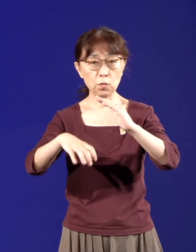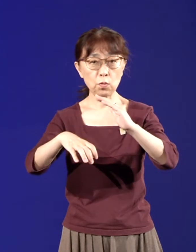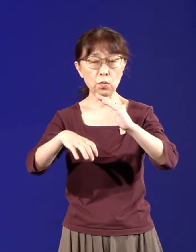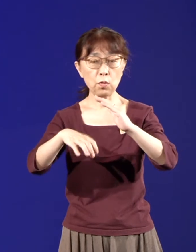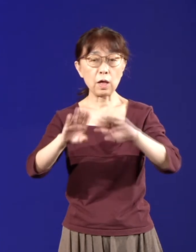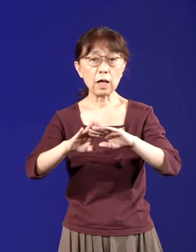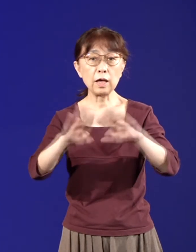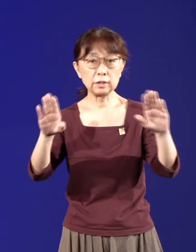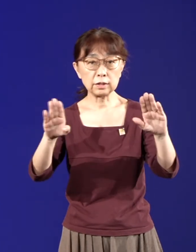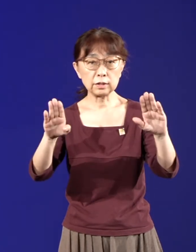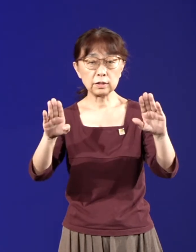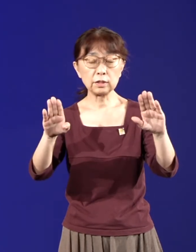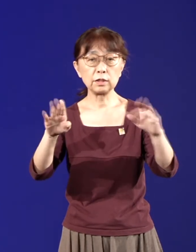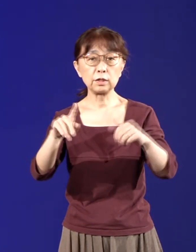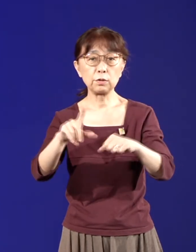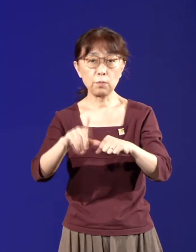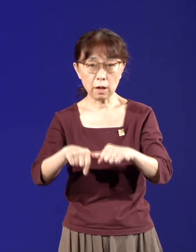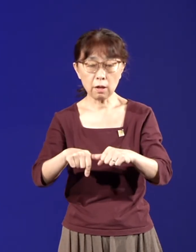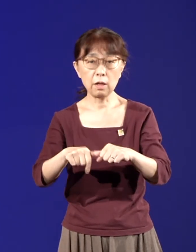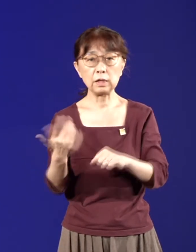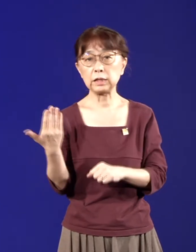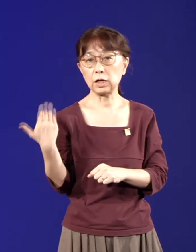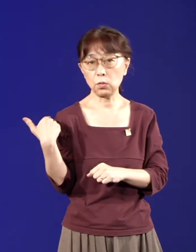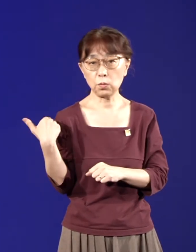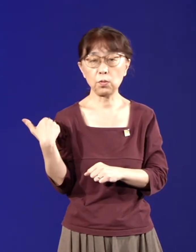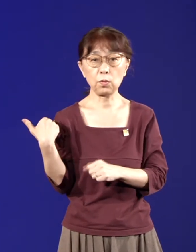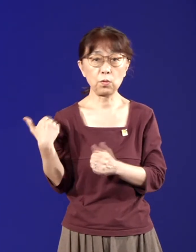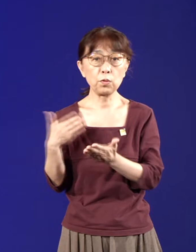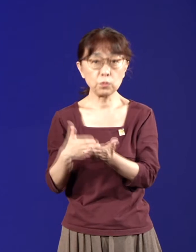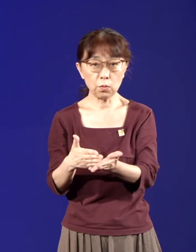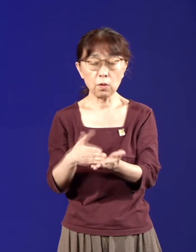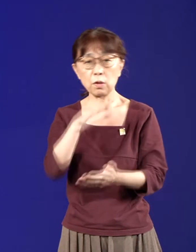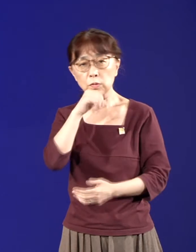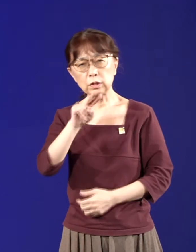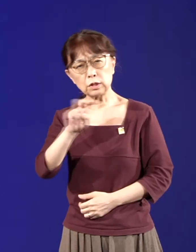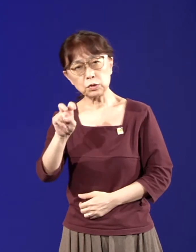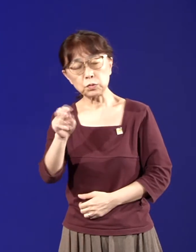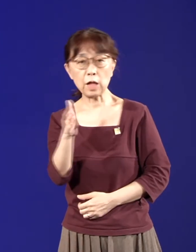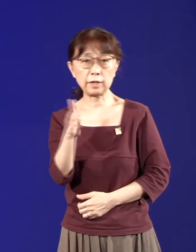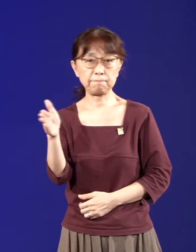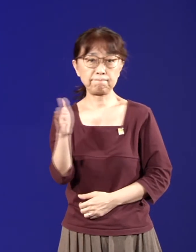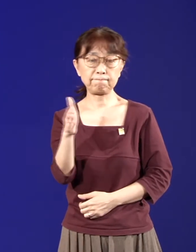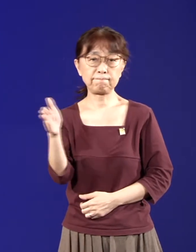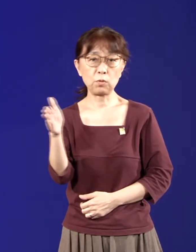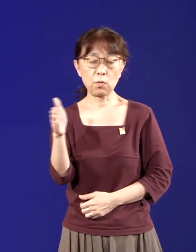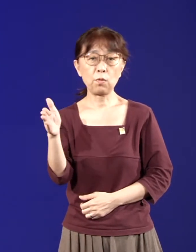始につきましては、先ほどの20代の方の